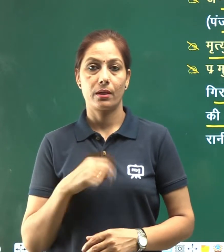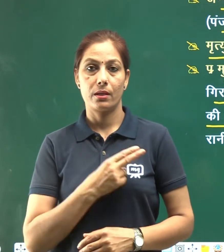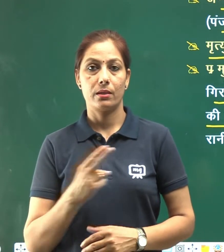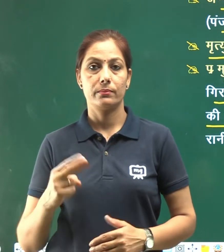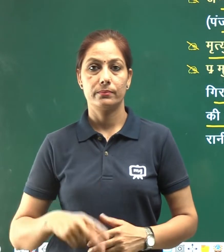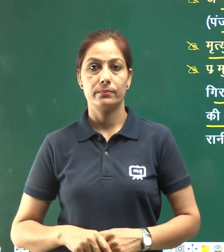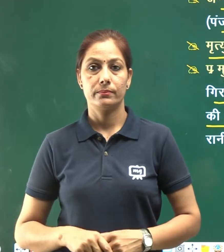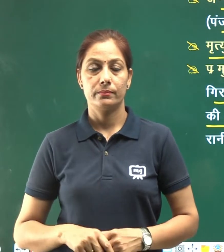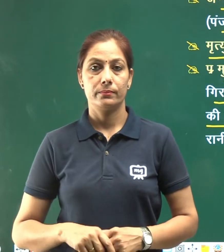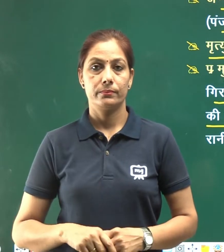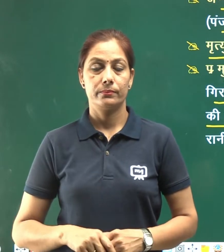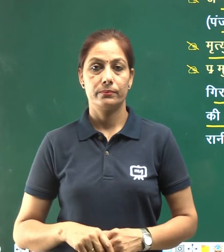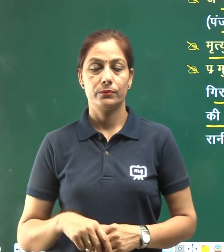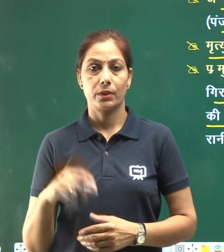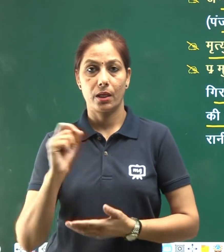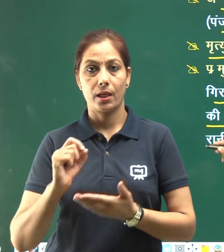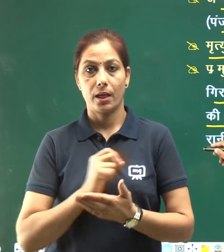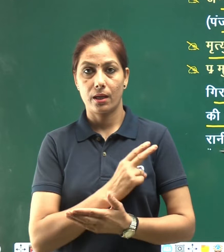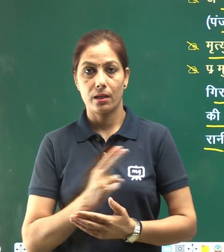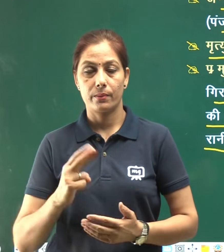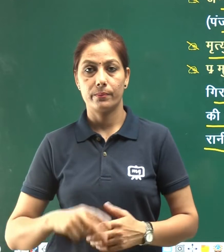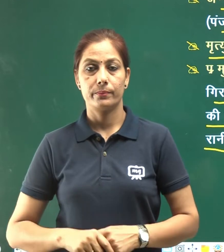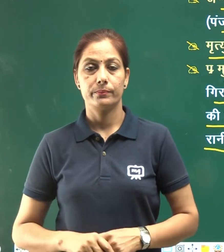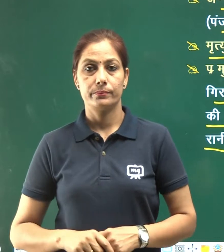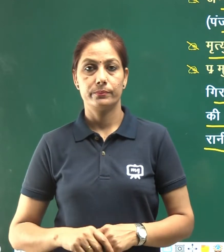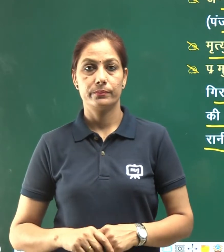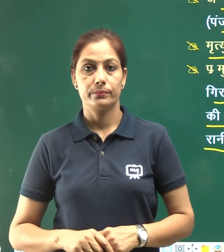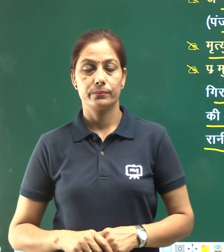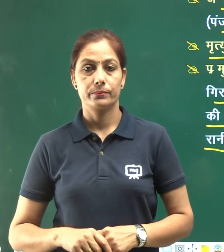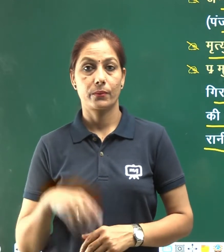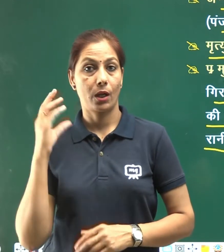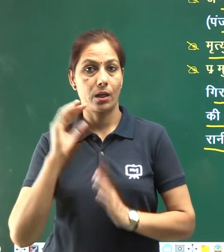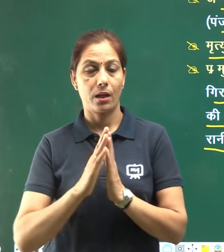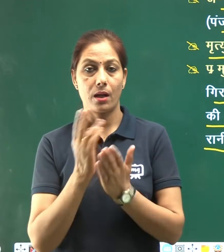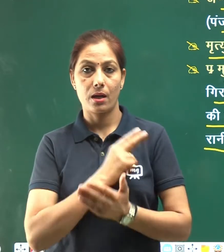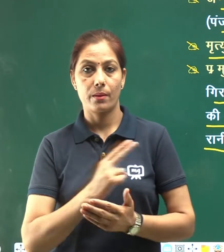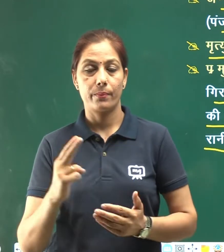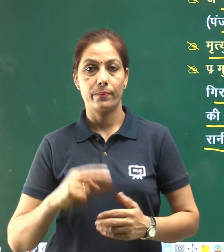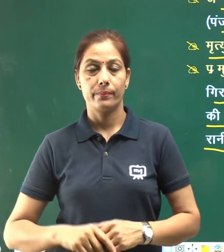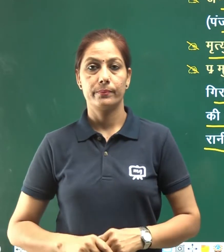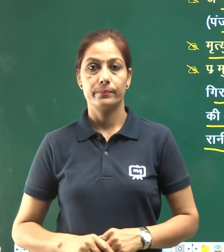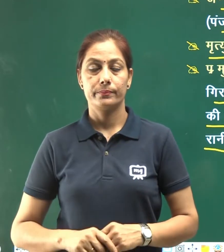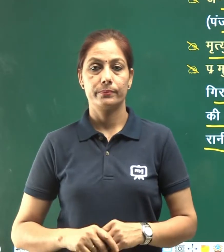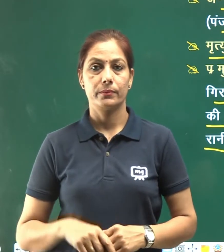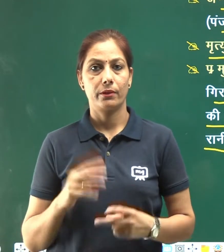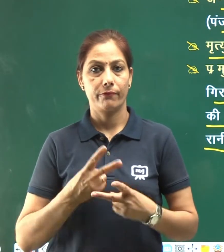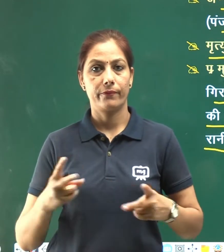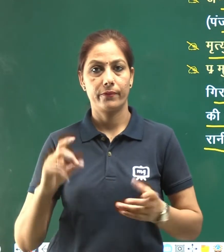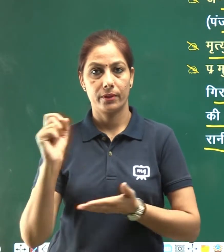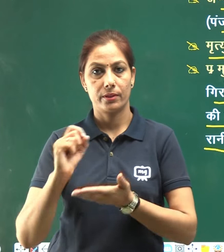शिकस्त, जरगांव की रानी, सड़क वापस जाती है आदि